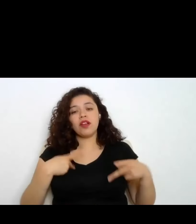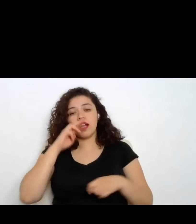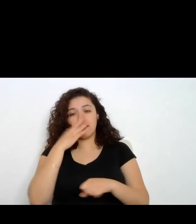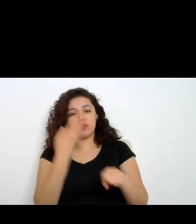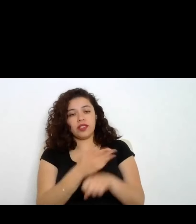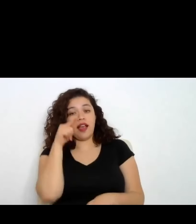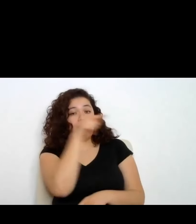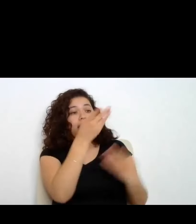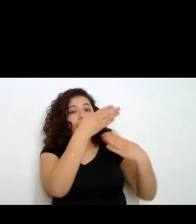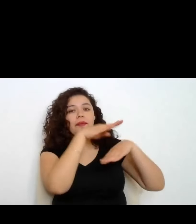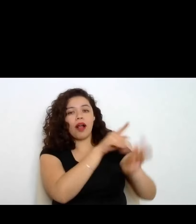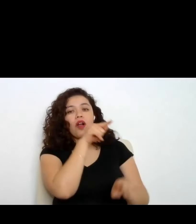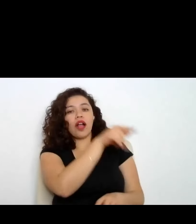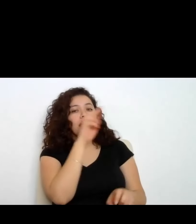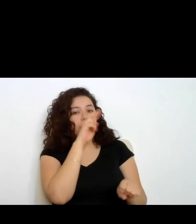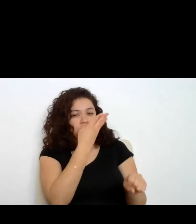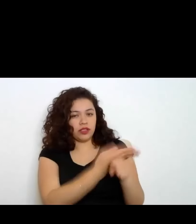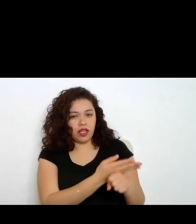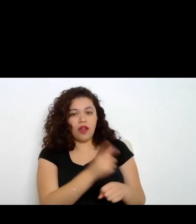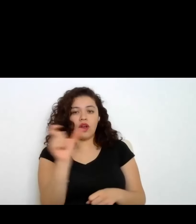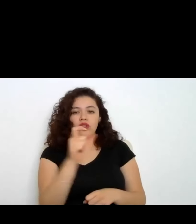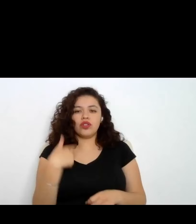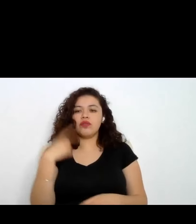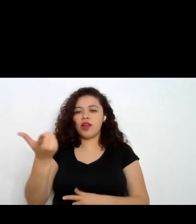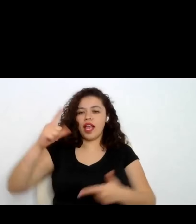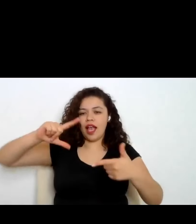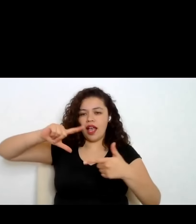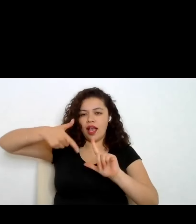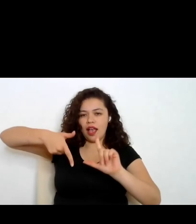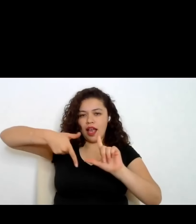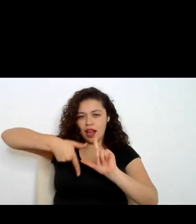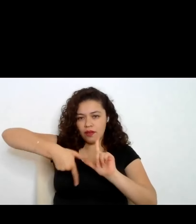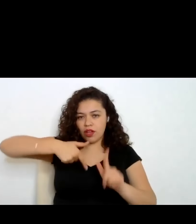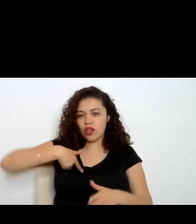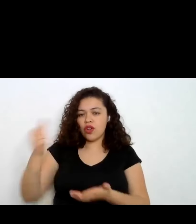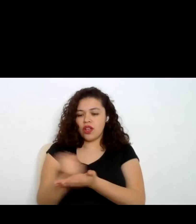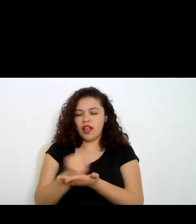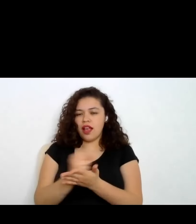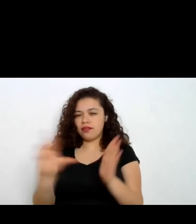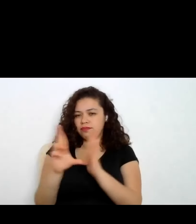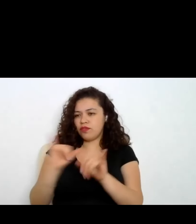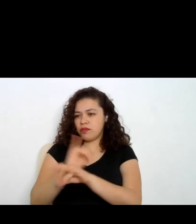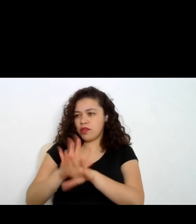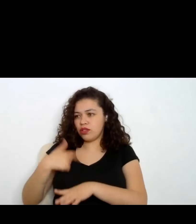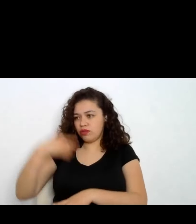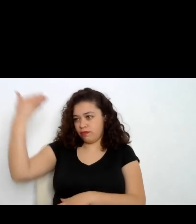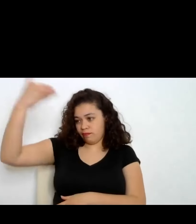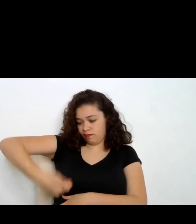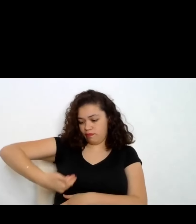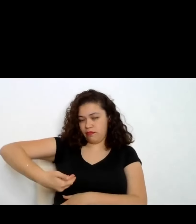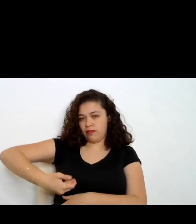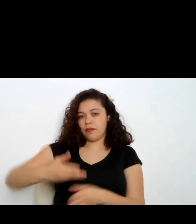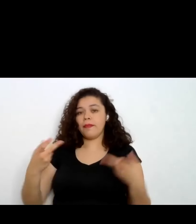el banco. Cuando yo voy a Liverpool y quiero sacar una tarjeta de crédito y me piden mis datos personales, el responsable